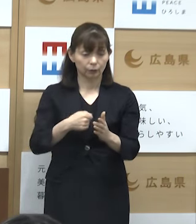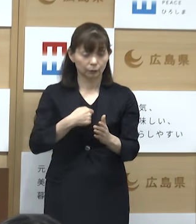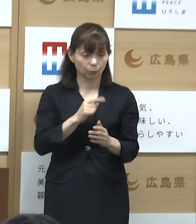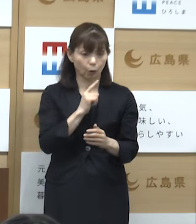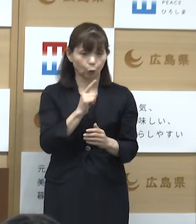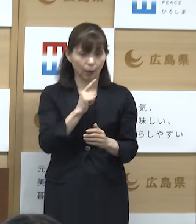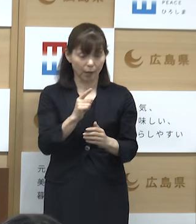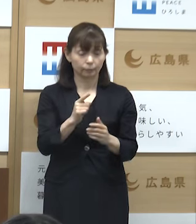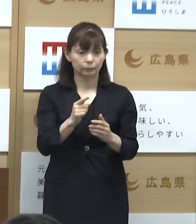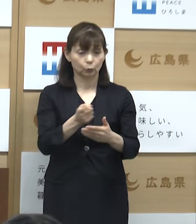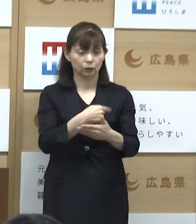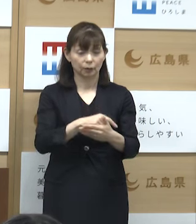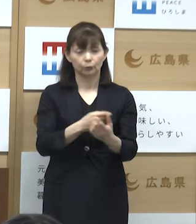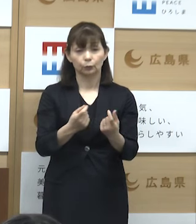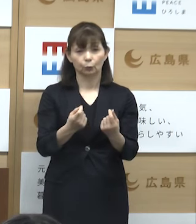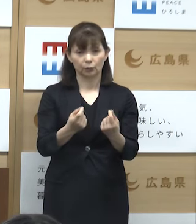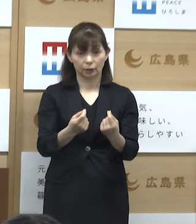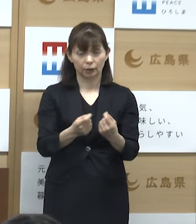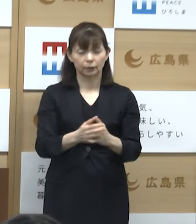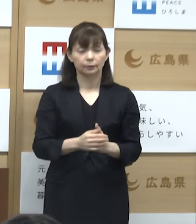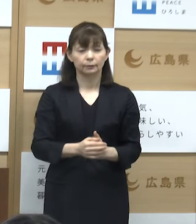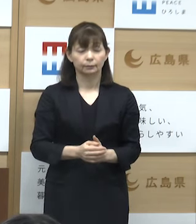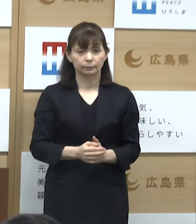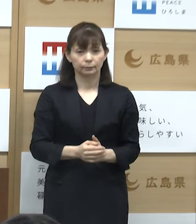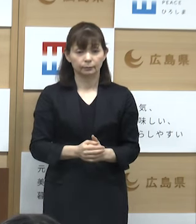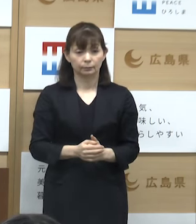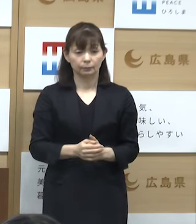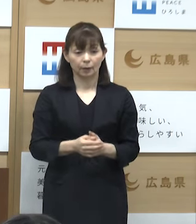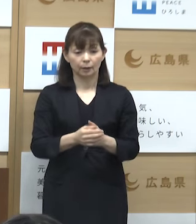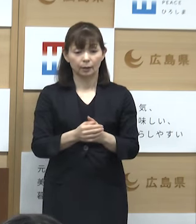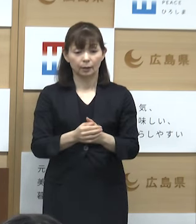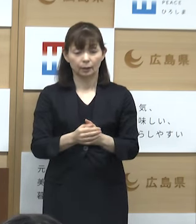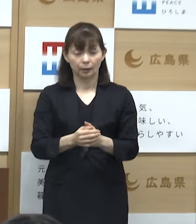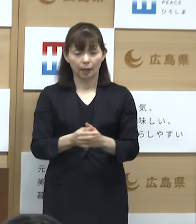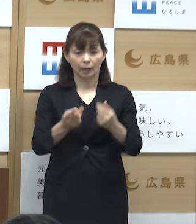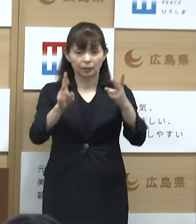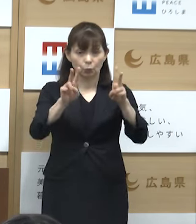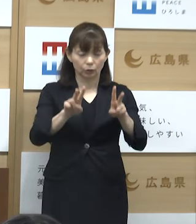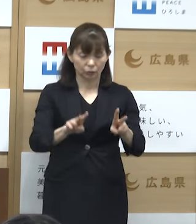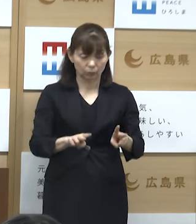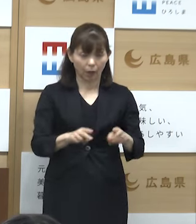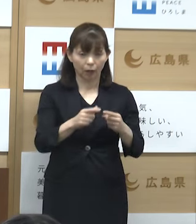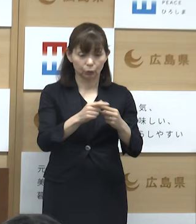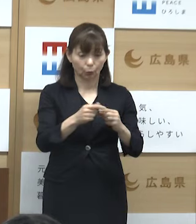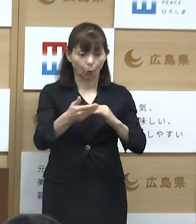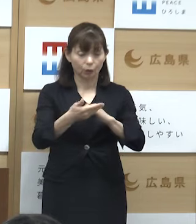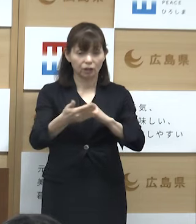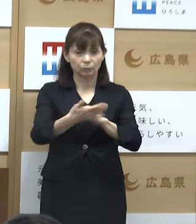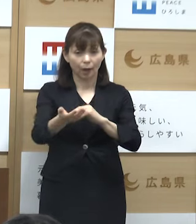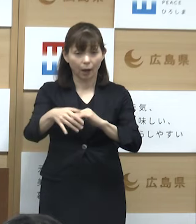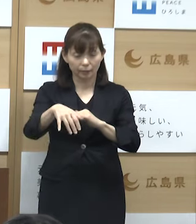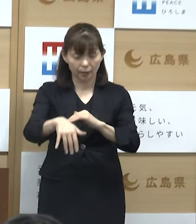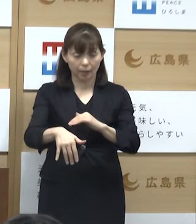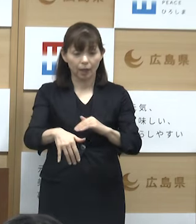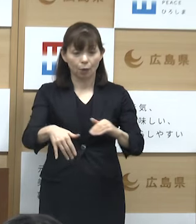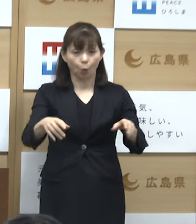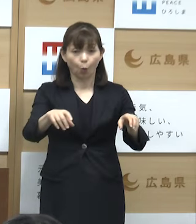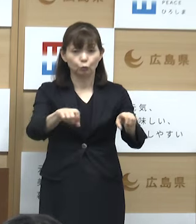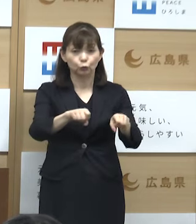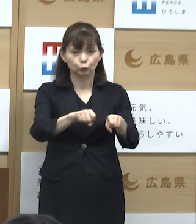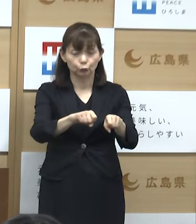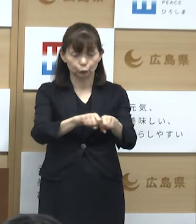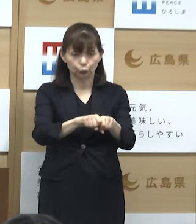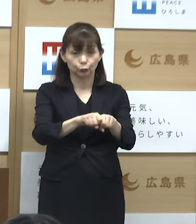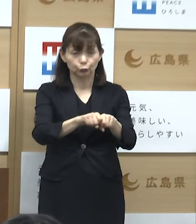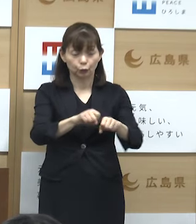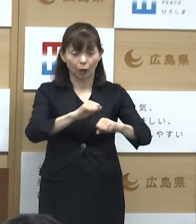次線というのはですね、広島と島根を結ぶ広域的な鉄道ネットワークに、ま